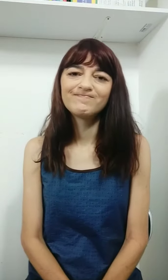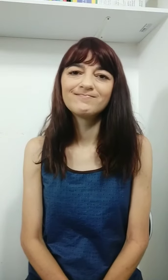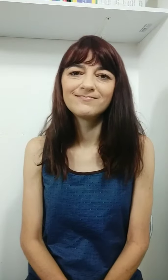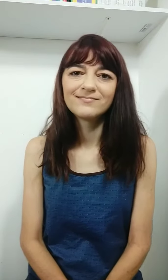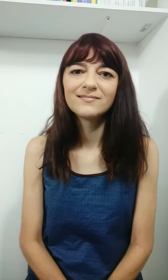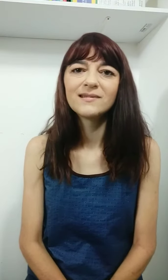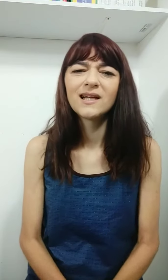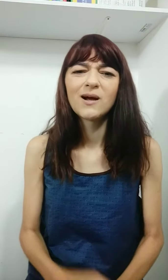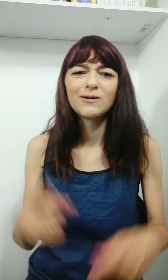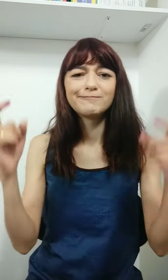para negar mudou?